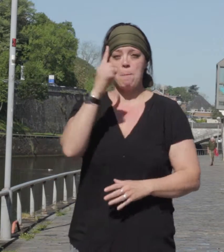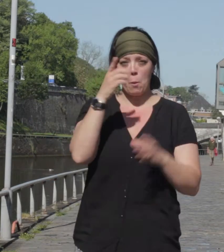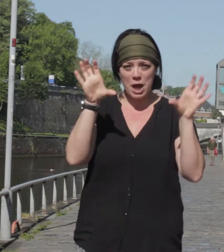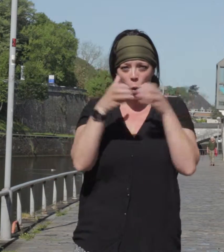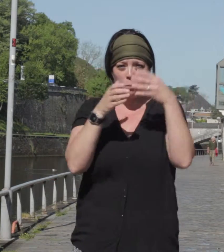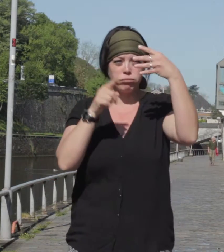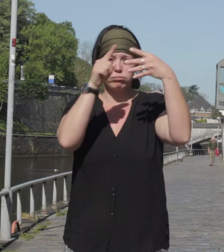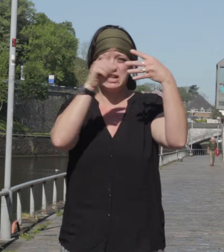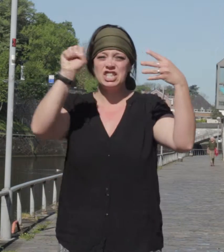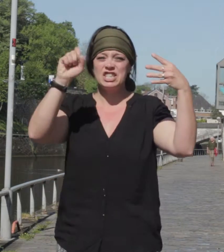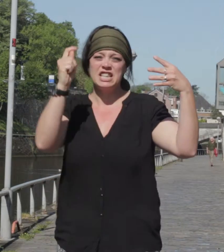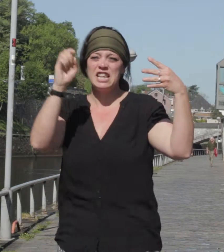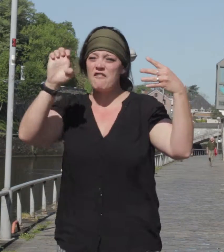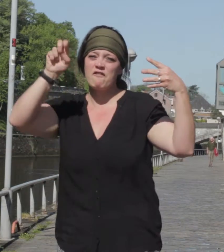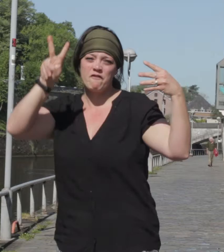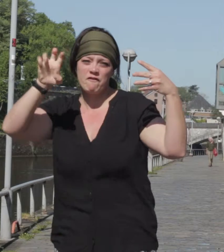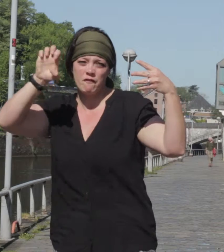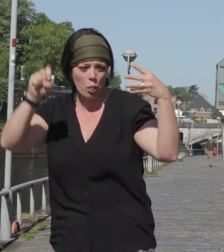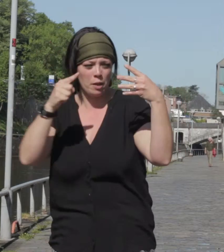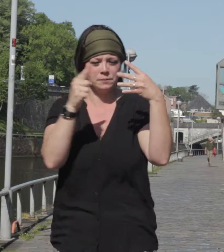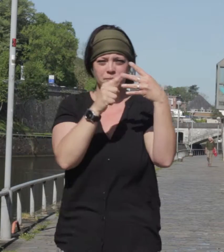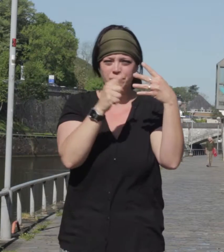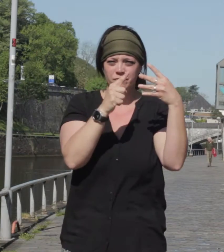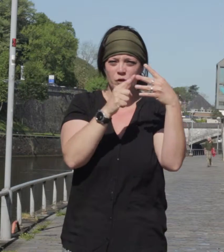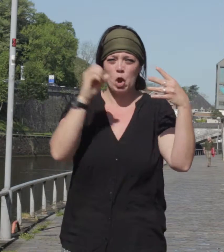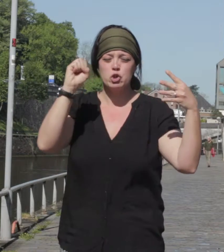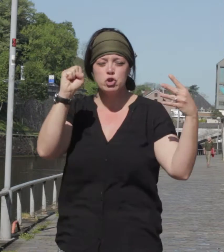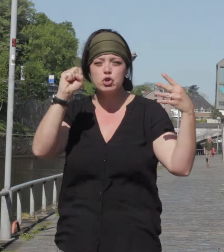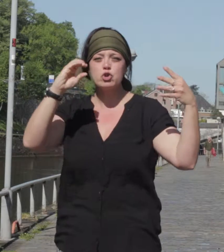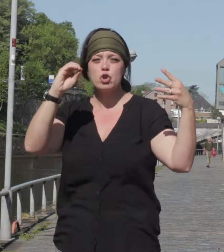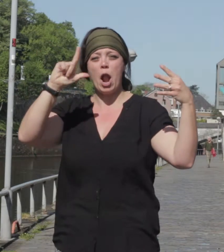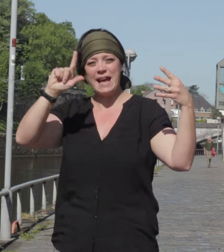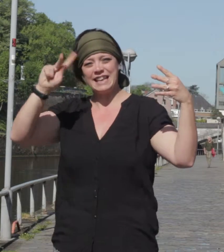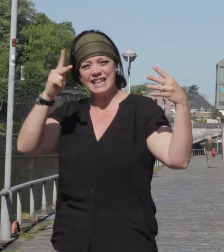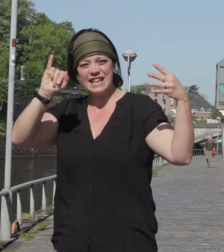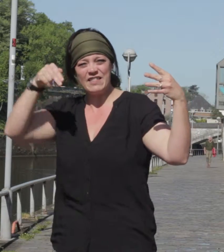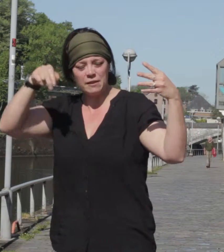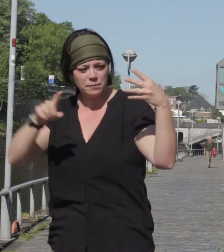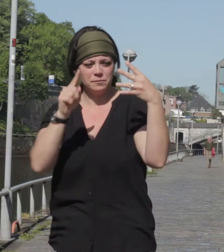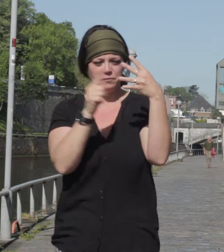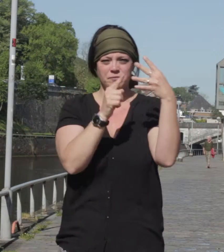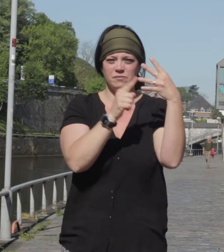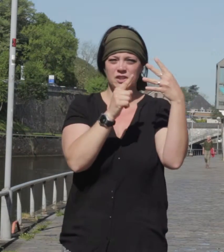Steven. À 11h40, Solkins. À 13h10, Chico